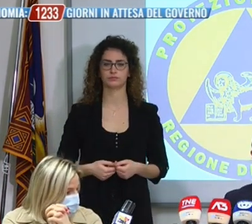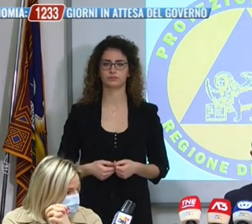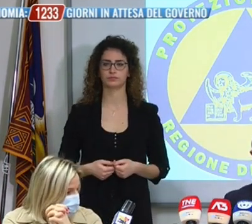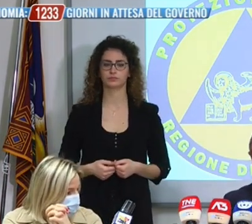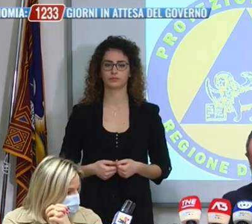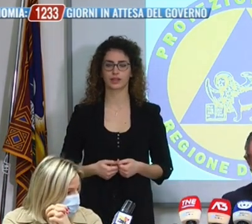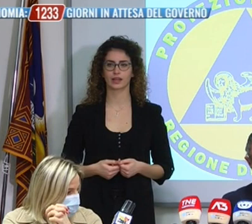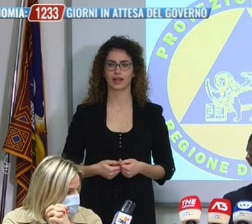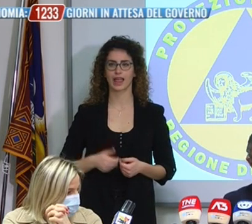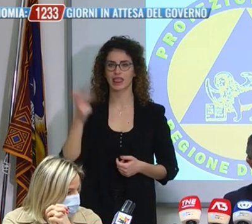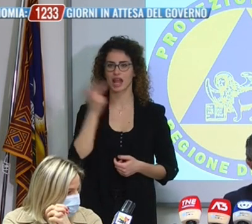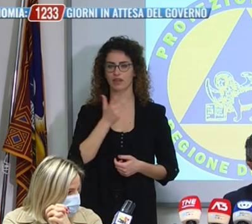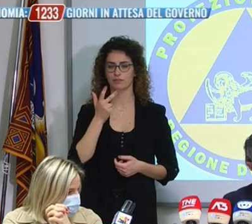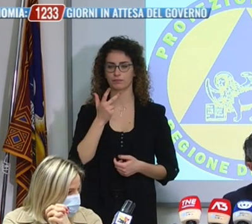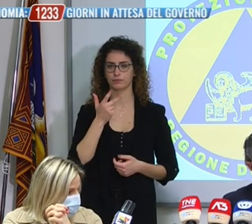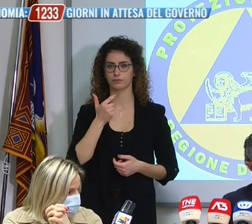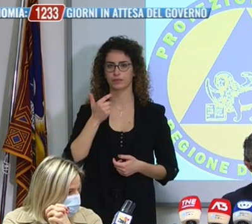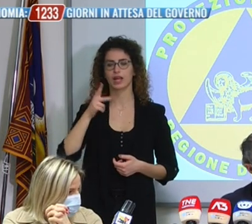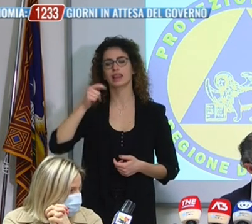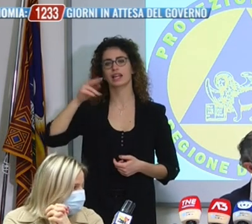eh? Treviso, adesso vedo se ve la trovo,